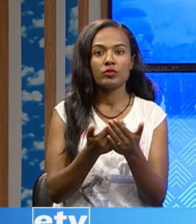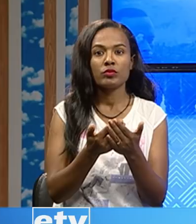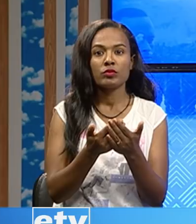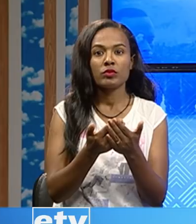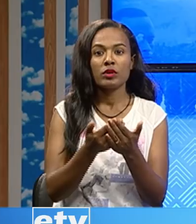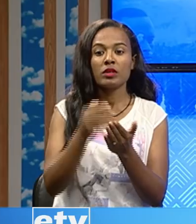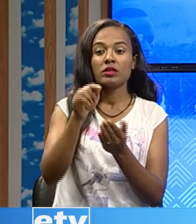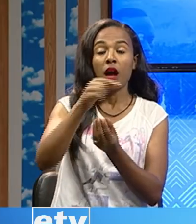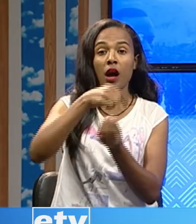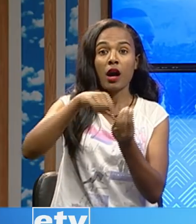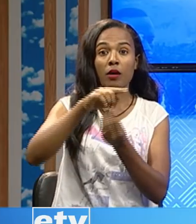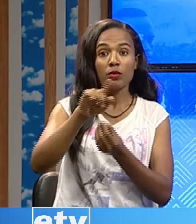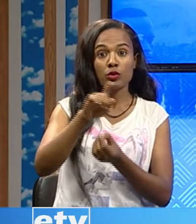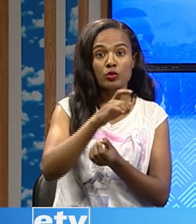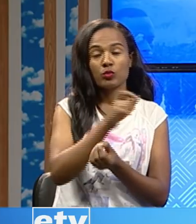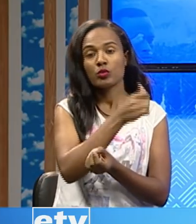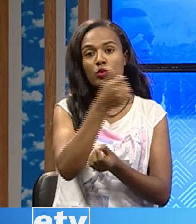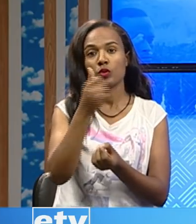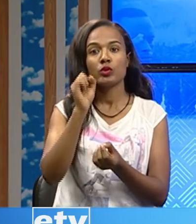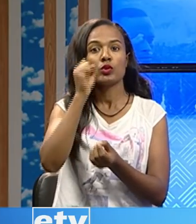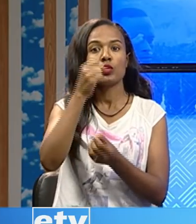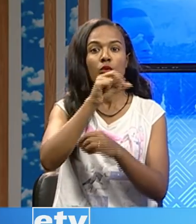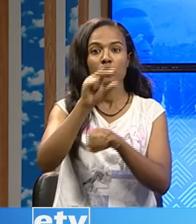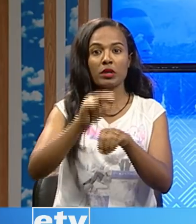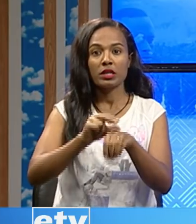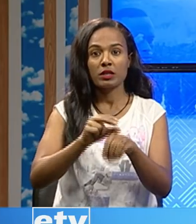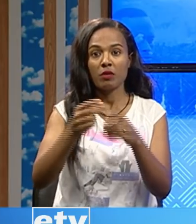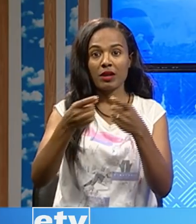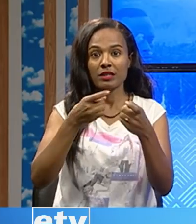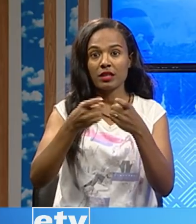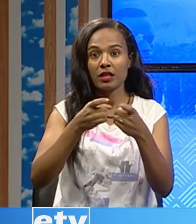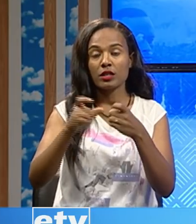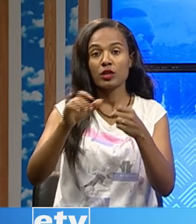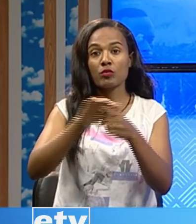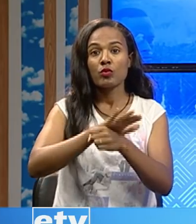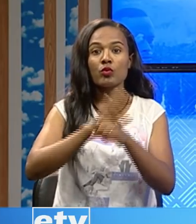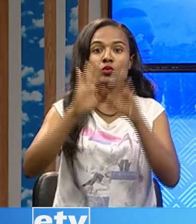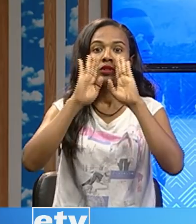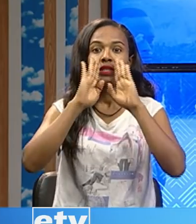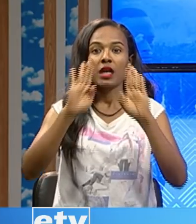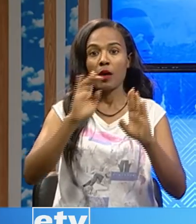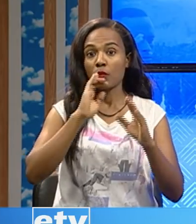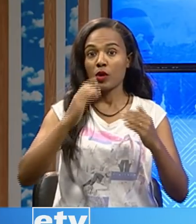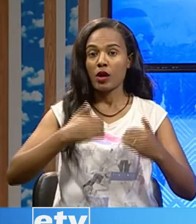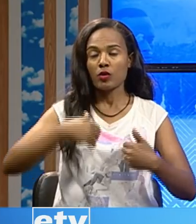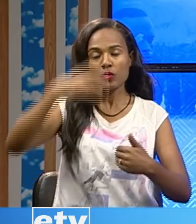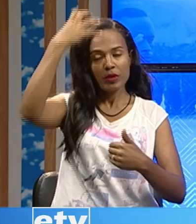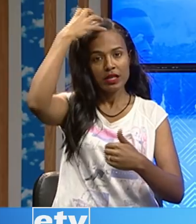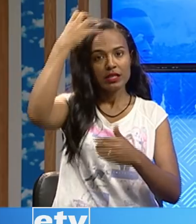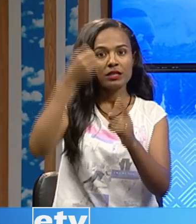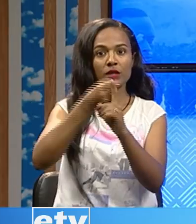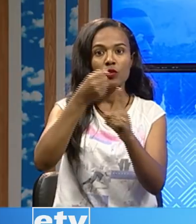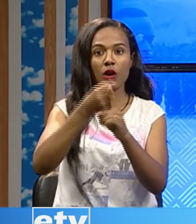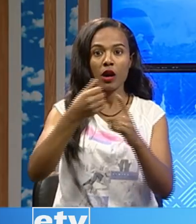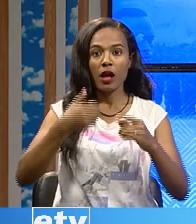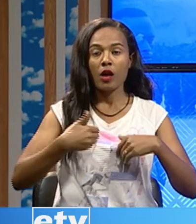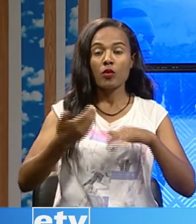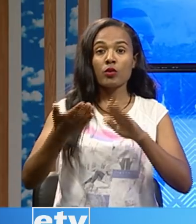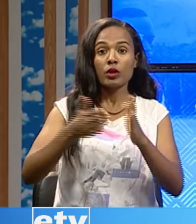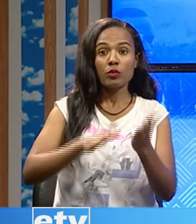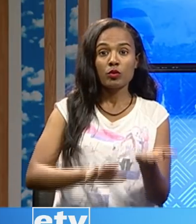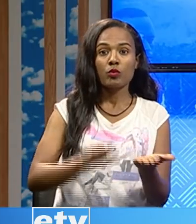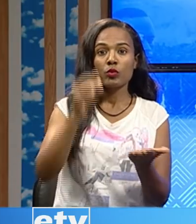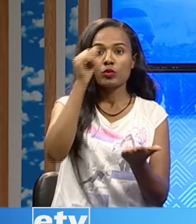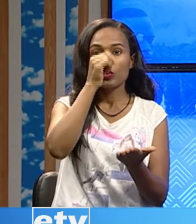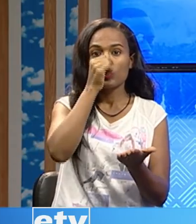የዛ አካባቢዎችም ሆነ ሌሎች የኦሮሞ ብሔረሰብ አስተዳደር ሙሉ ሰላም ነው ያለው። መንግስት እየተዋጋ ያለው የሞቶ ሞቶ